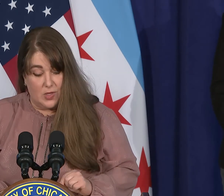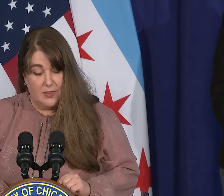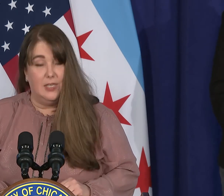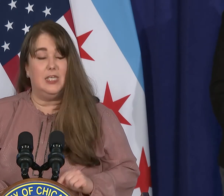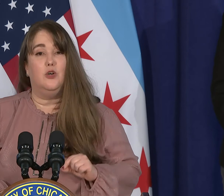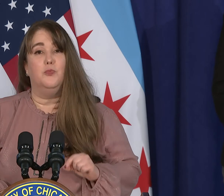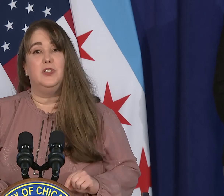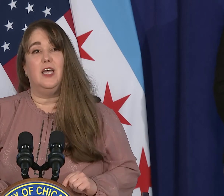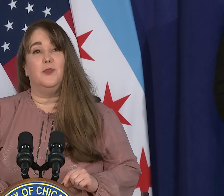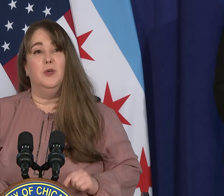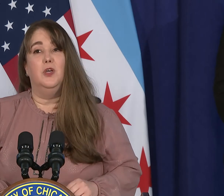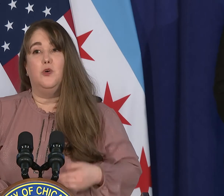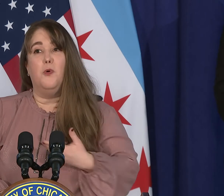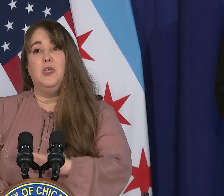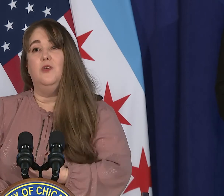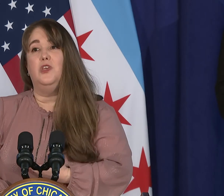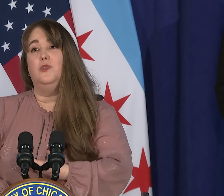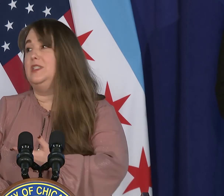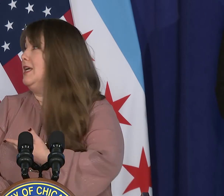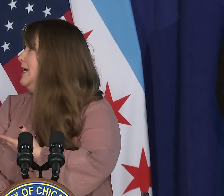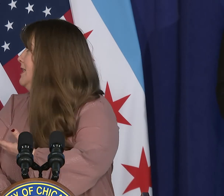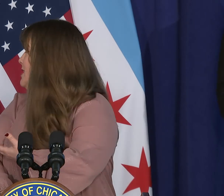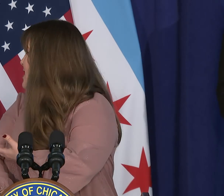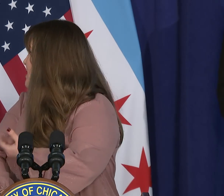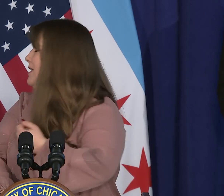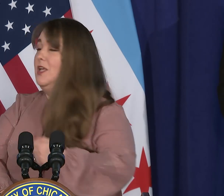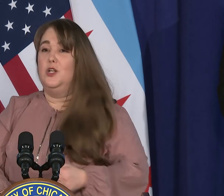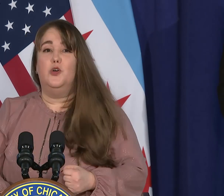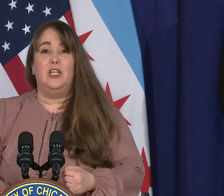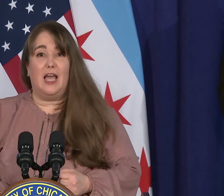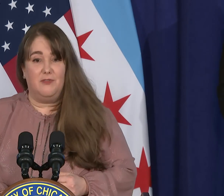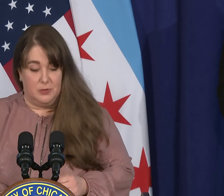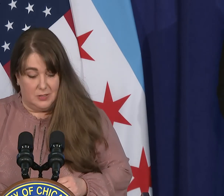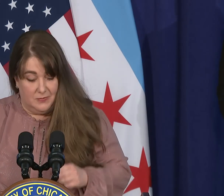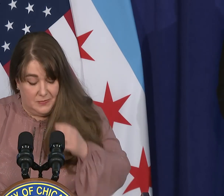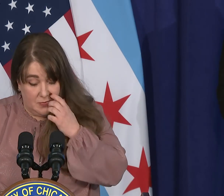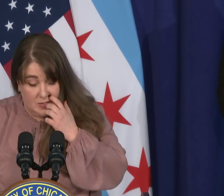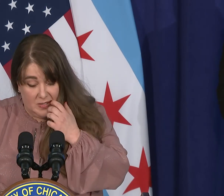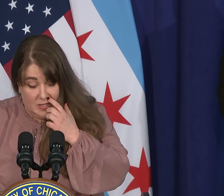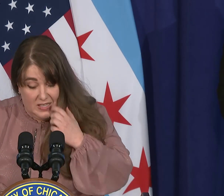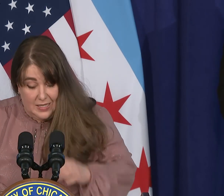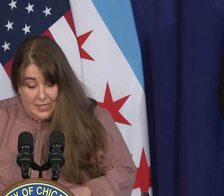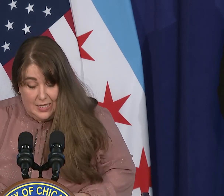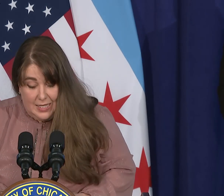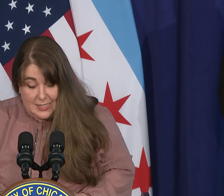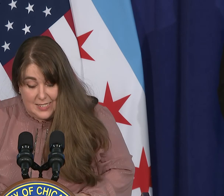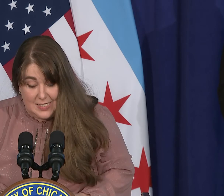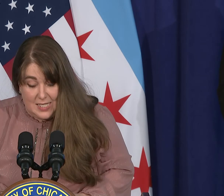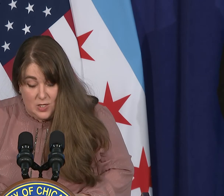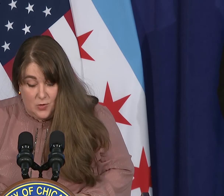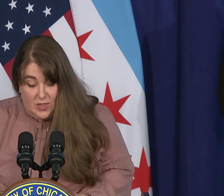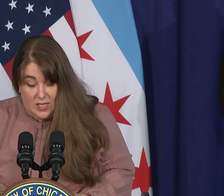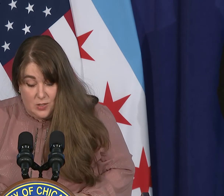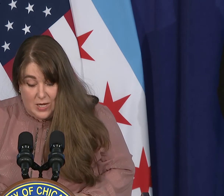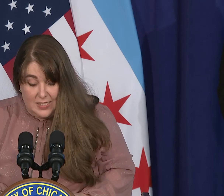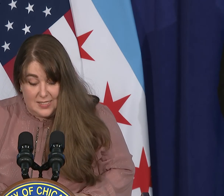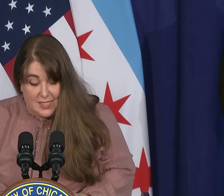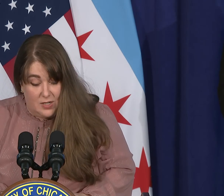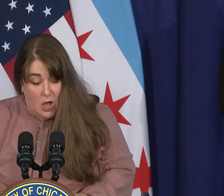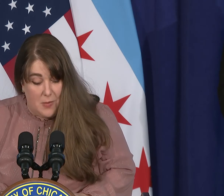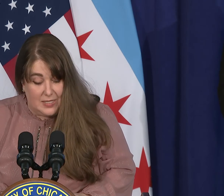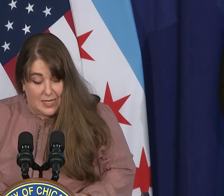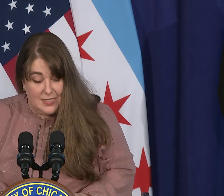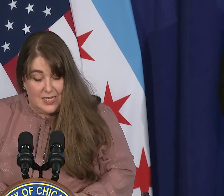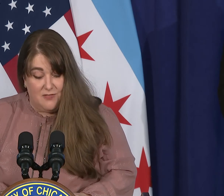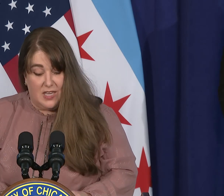como ciudad y como Estado, como bien lo dijo nuestra alcaldesa, Lori Lightfoot. Este sitio de United